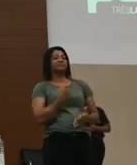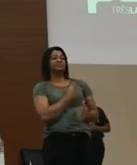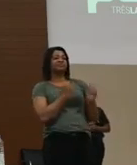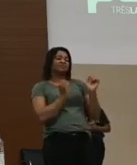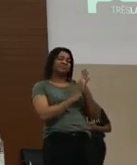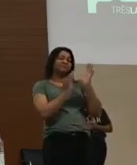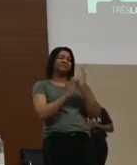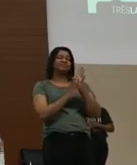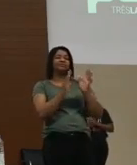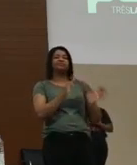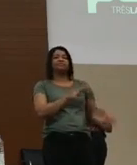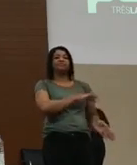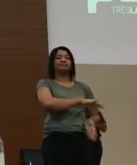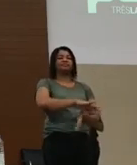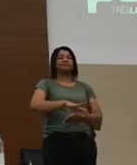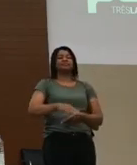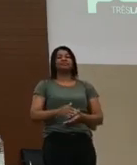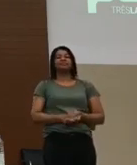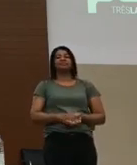Amém.